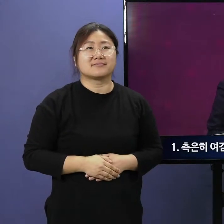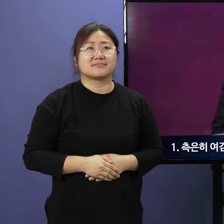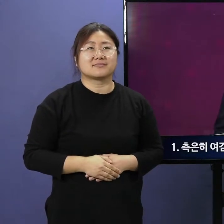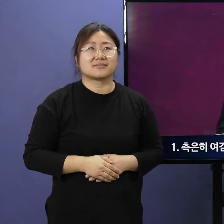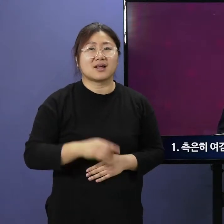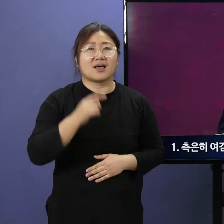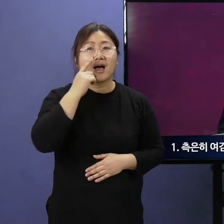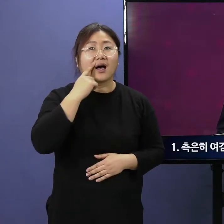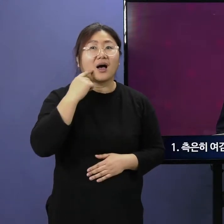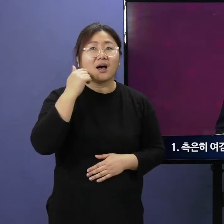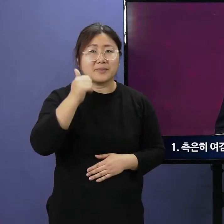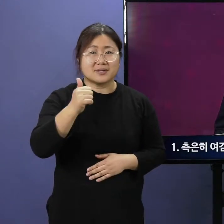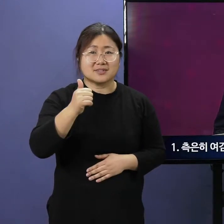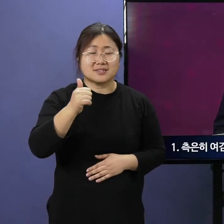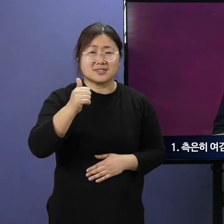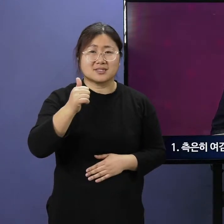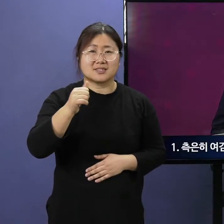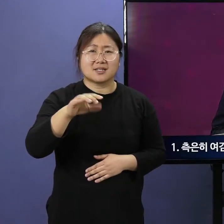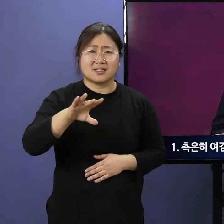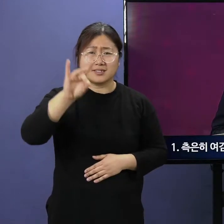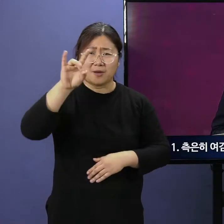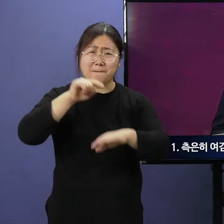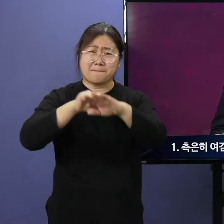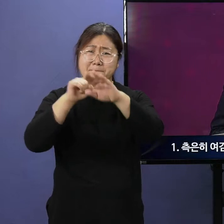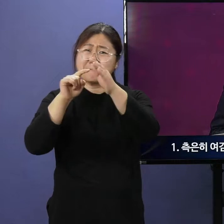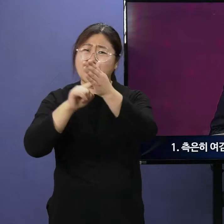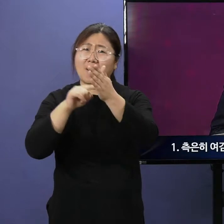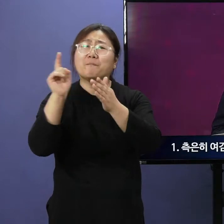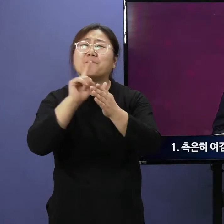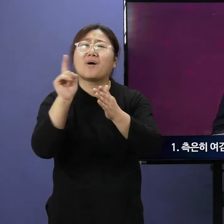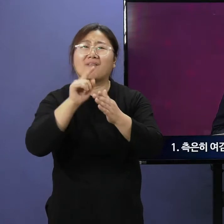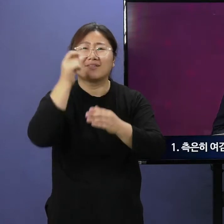치근히 여기는 것, 불쌍히 여기는 것, 긍휼,